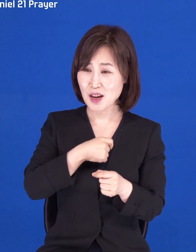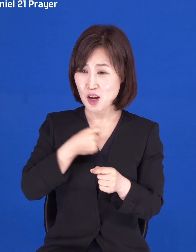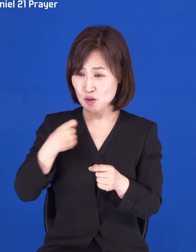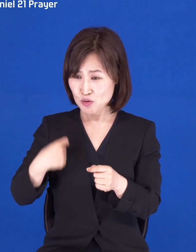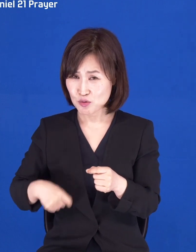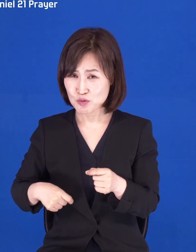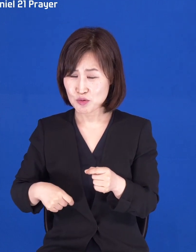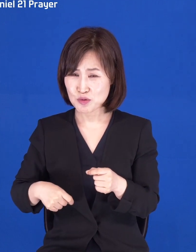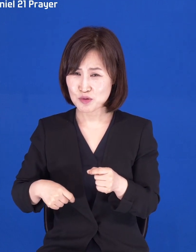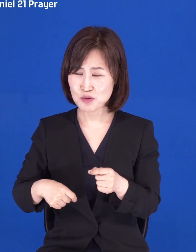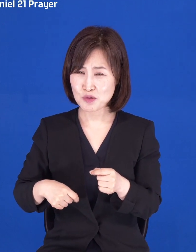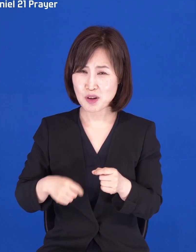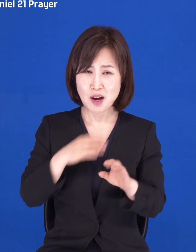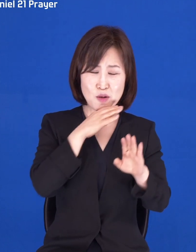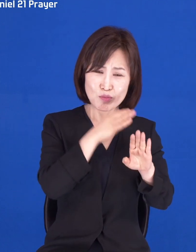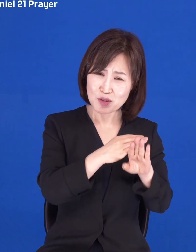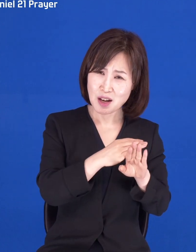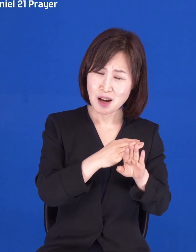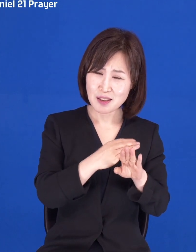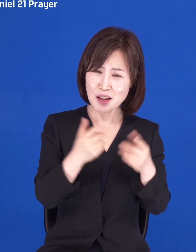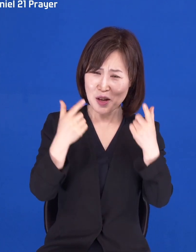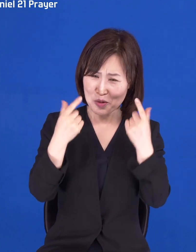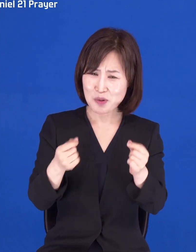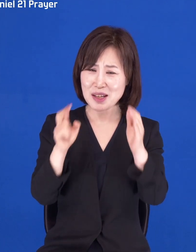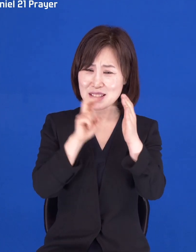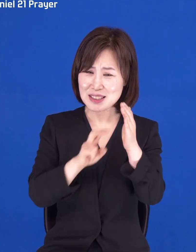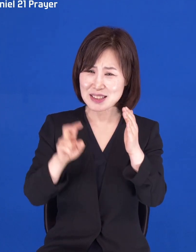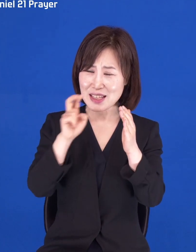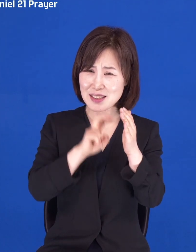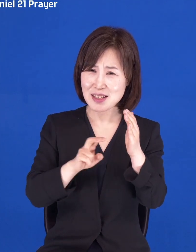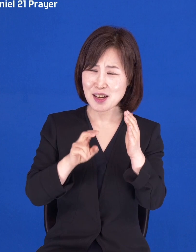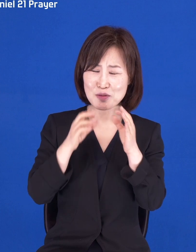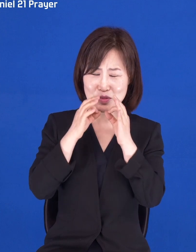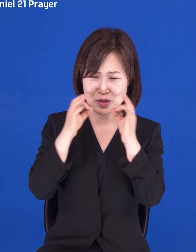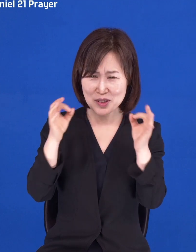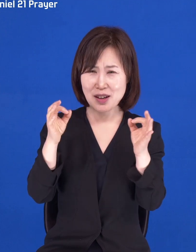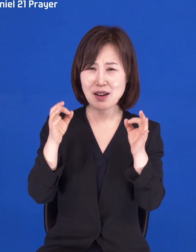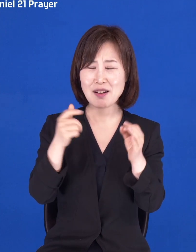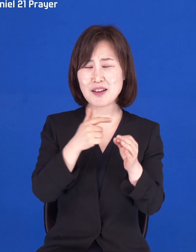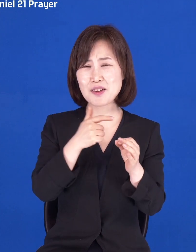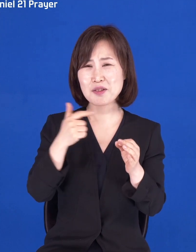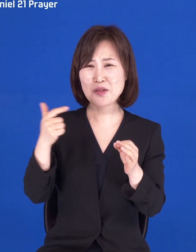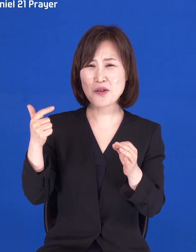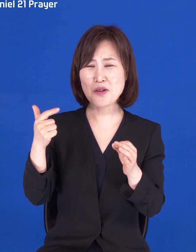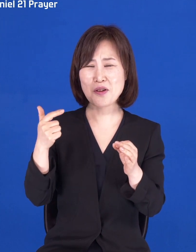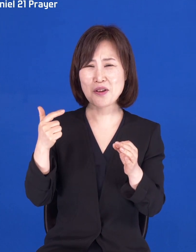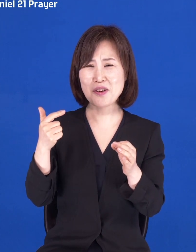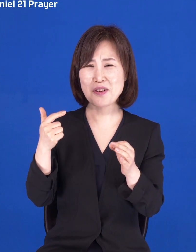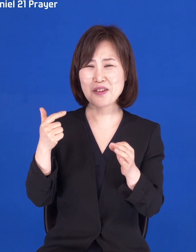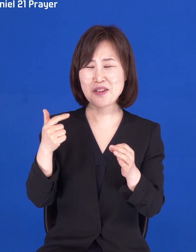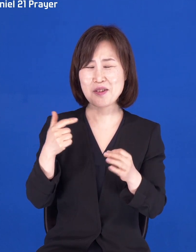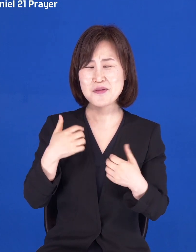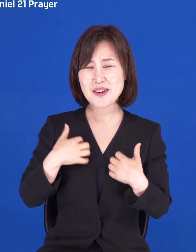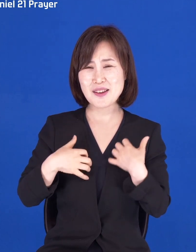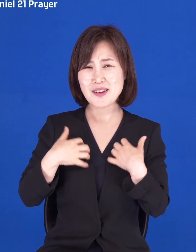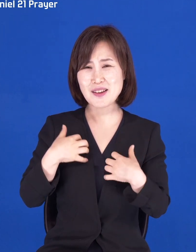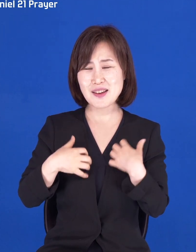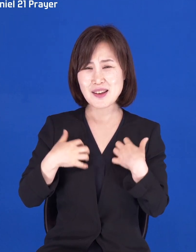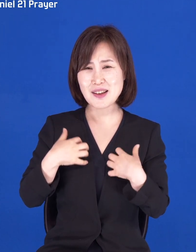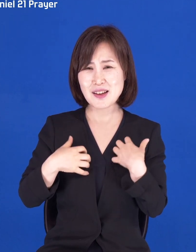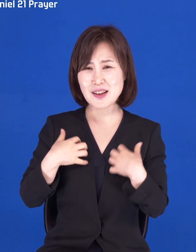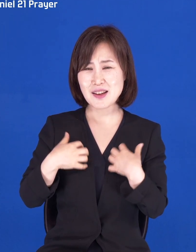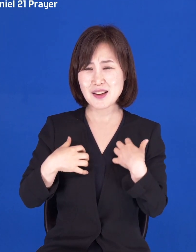하나님을 믿고 같은 찬양을 하고 있다는 게 너무 감사했고 아는 찬양이 나와서 눈물 그치고 같이 따라하는데